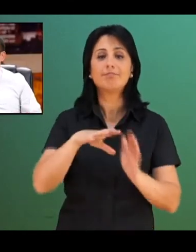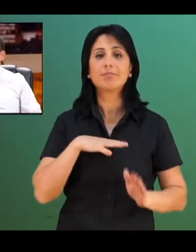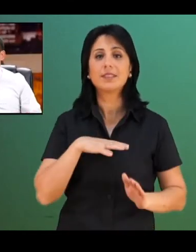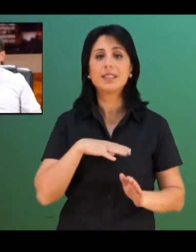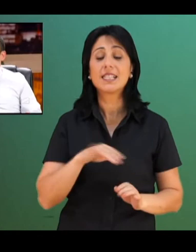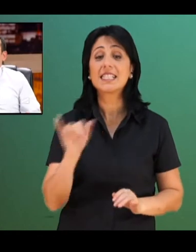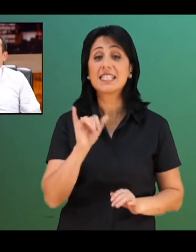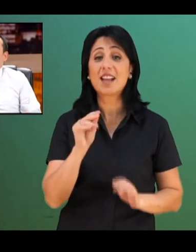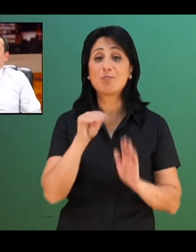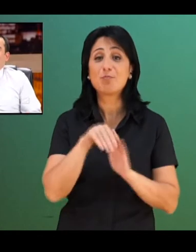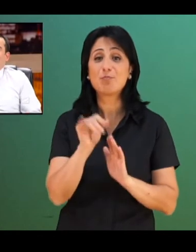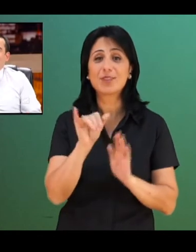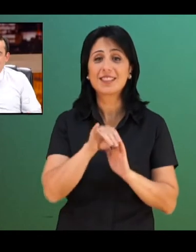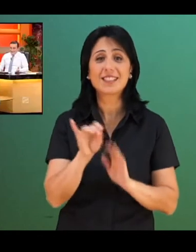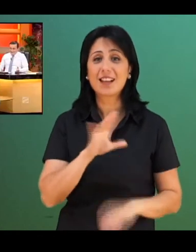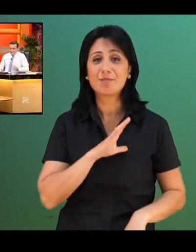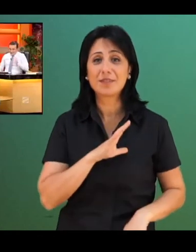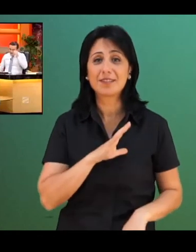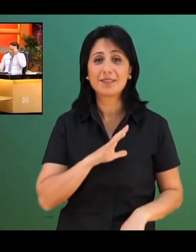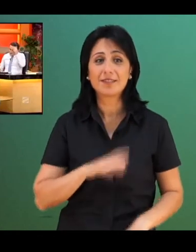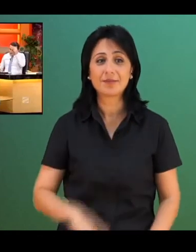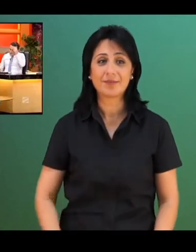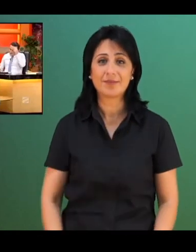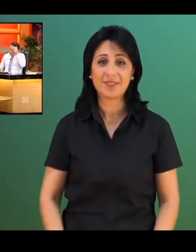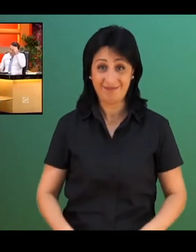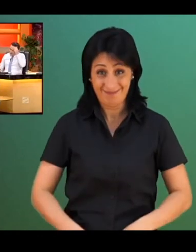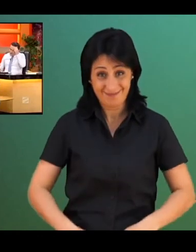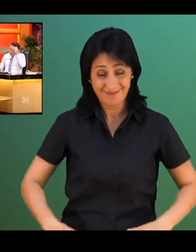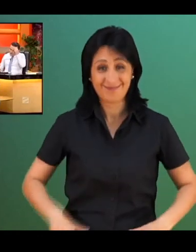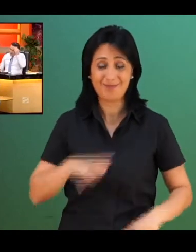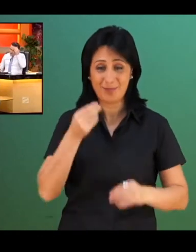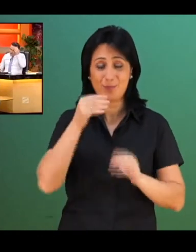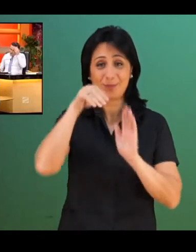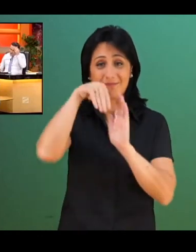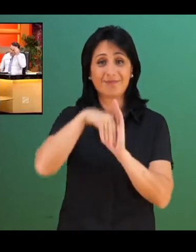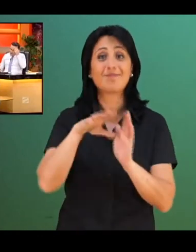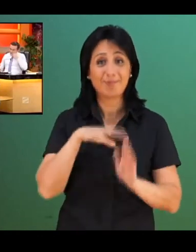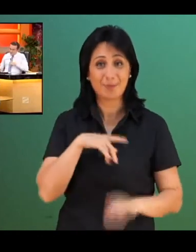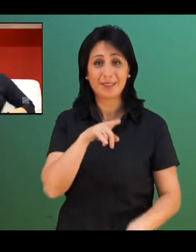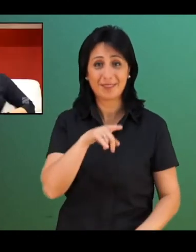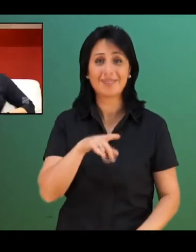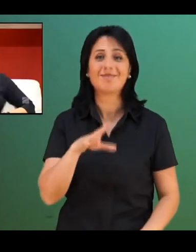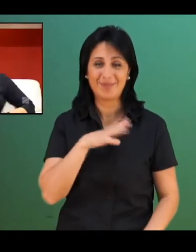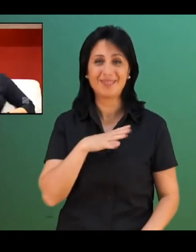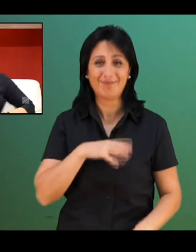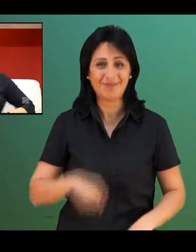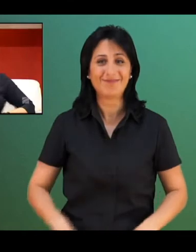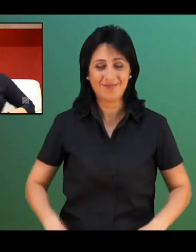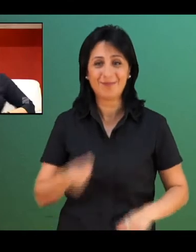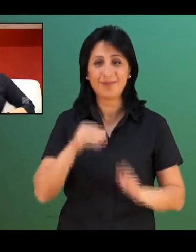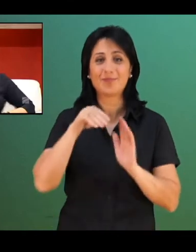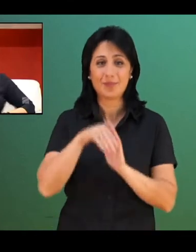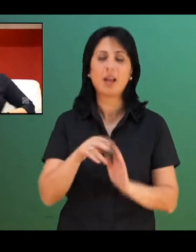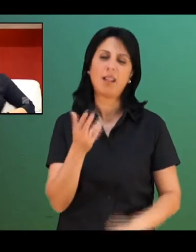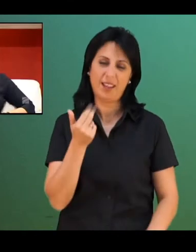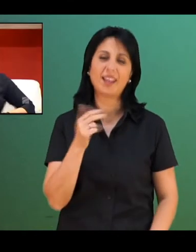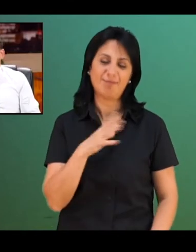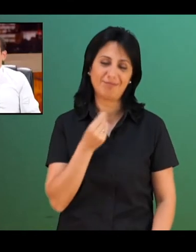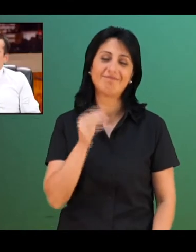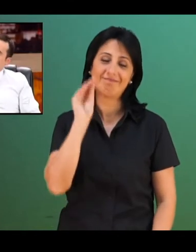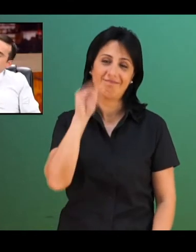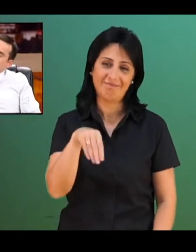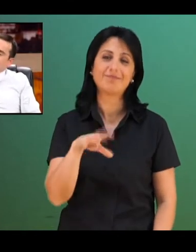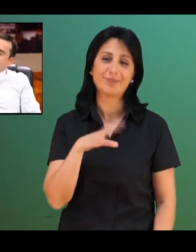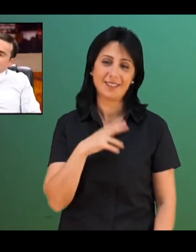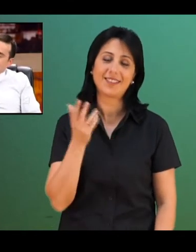საცულებში. საცხენეთში. საცულებში რო ჩაუკუჭე ისა. კი, ჩაუკუჭე იყო ეგეთი მომენტი. ანუ რა გამოდის ახლა მე